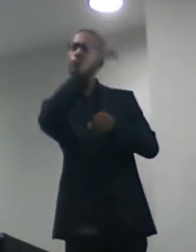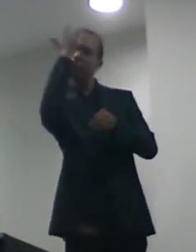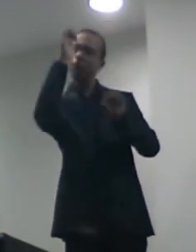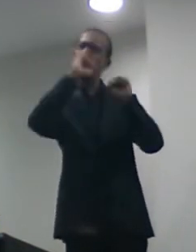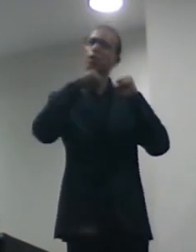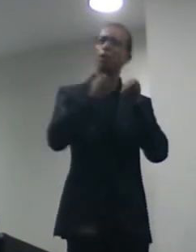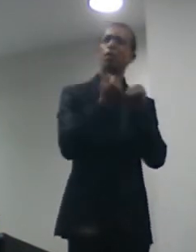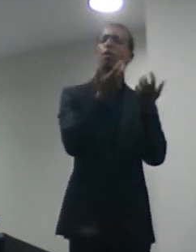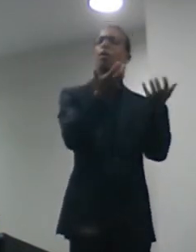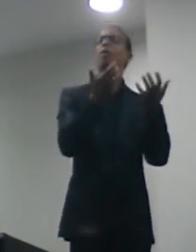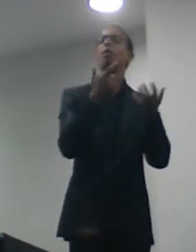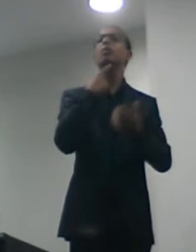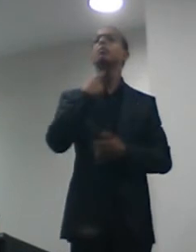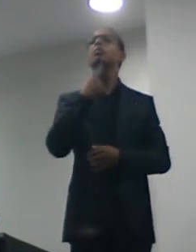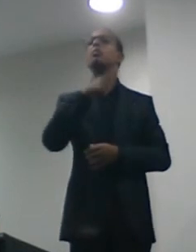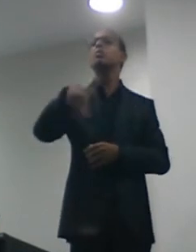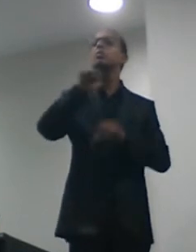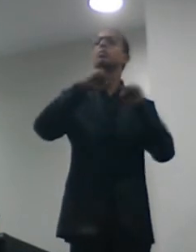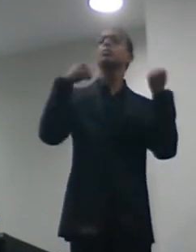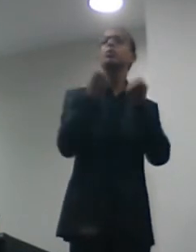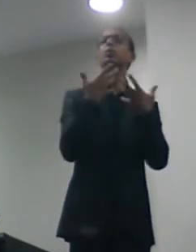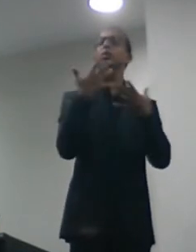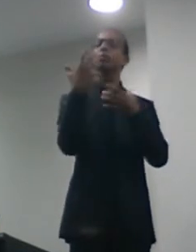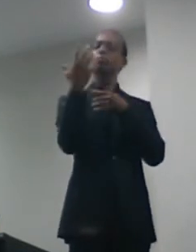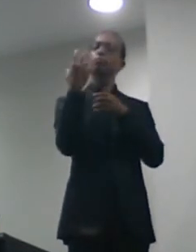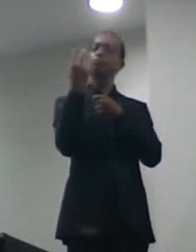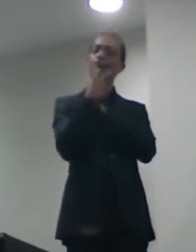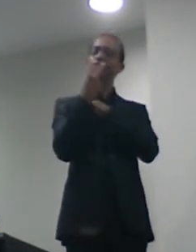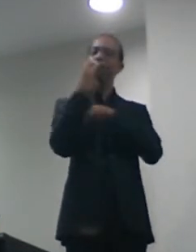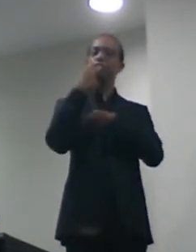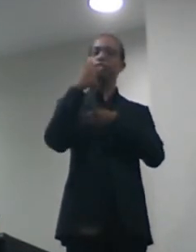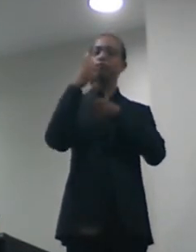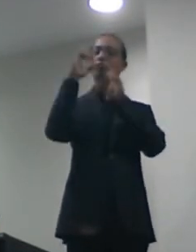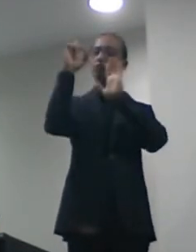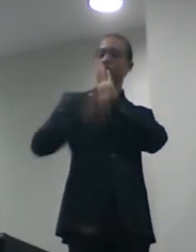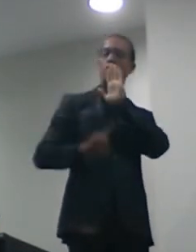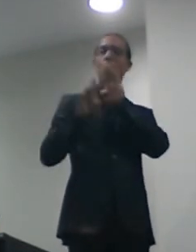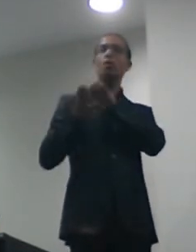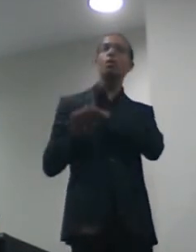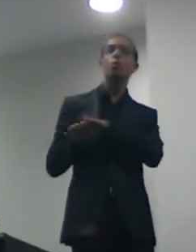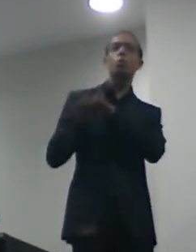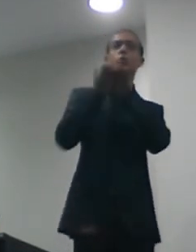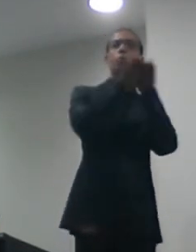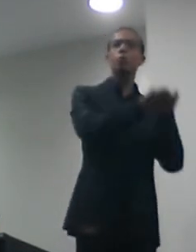pessoas querem isso, elas querem garantias do seu próprio direito de uma forma igualitária.